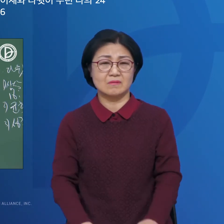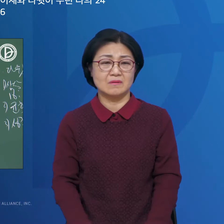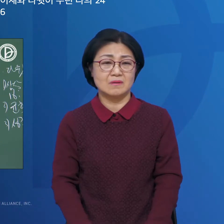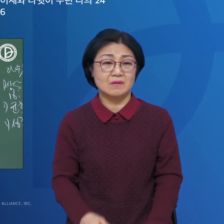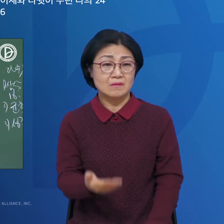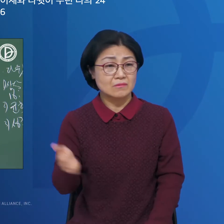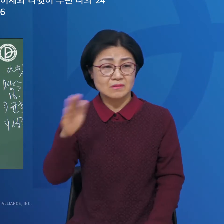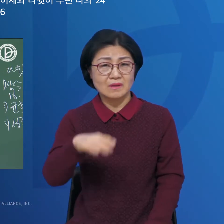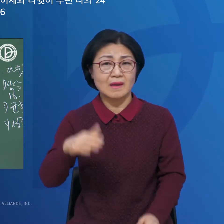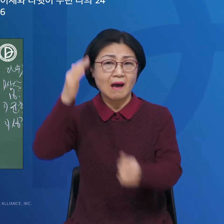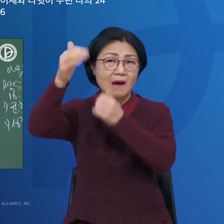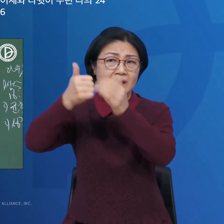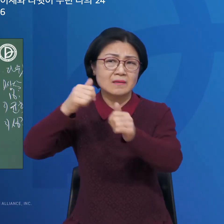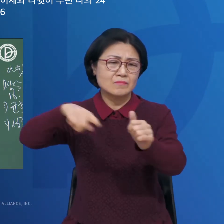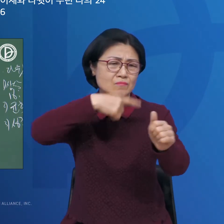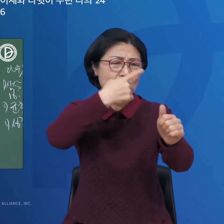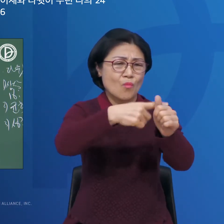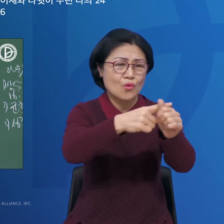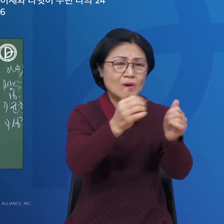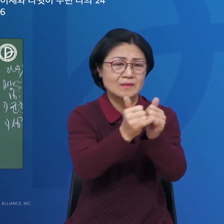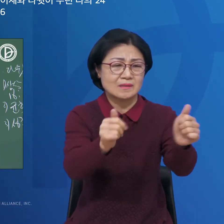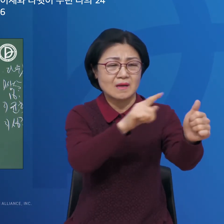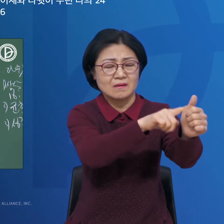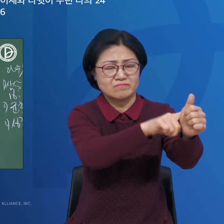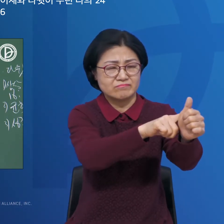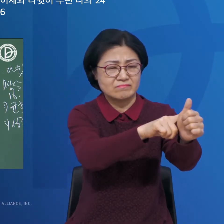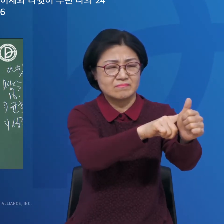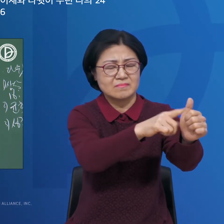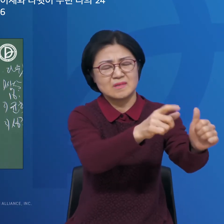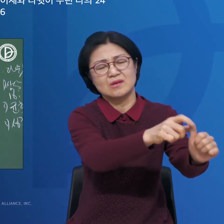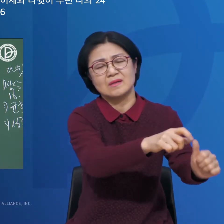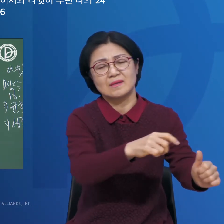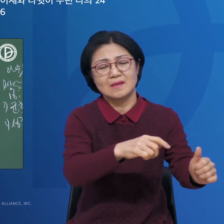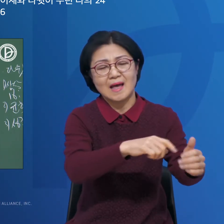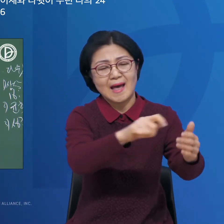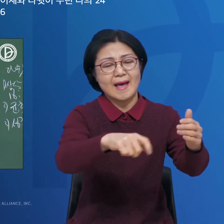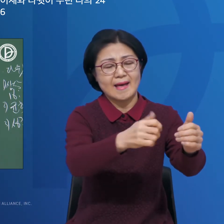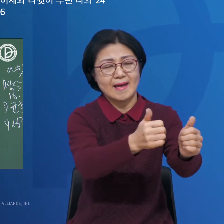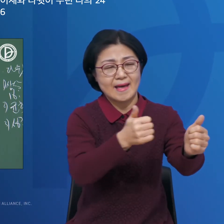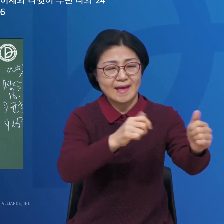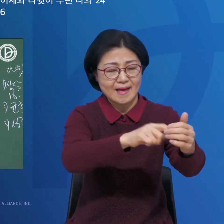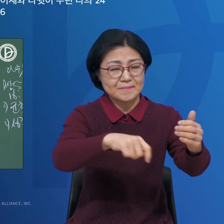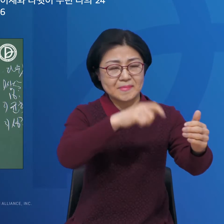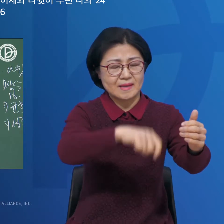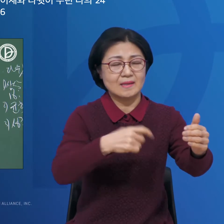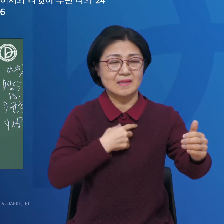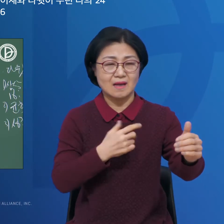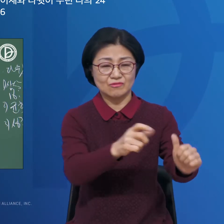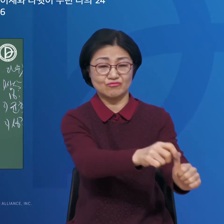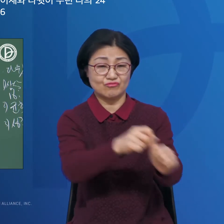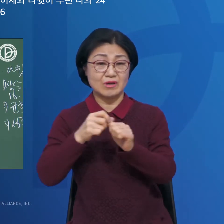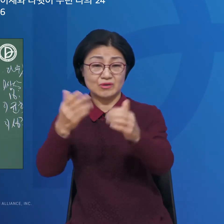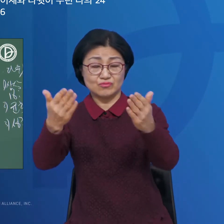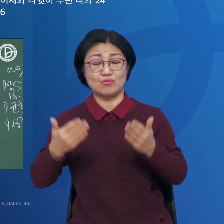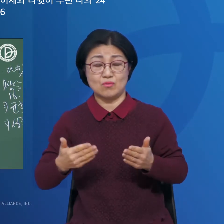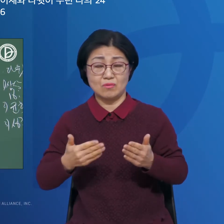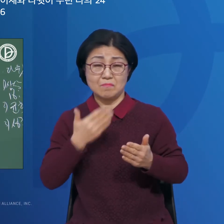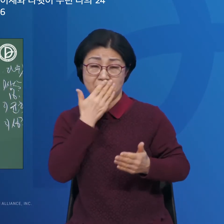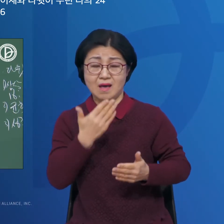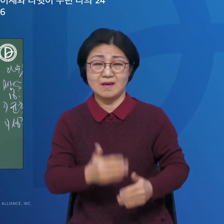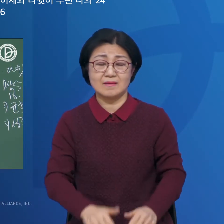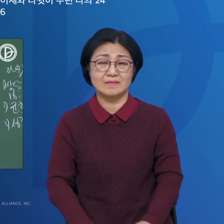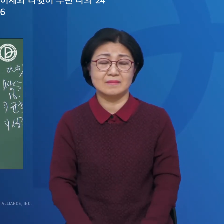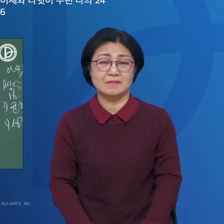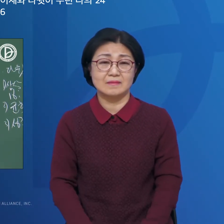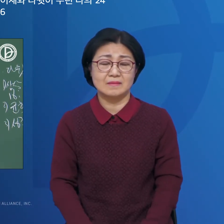lions, and God will 어릴 때 save 한 me 말입니다. against the one who goes before him. 골리앗 목을 잘라 들고 왔을 때 왕이 놀란 거요. And so when he